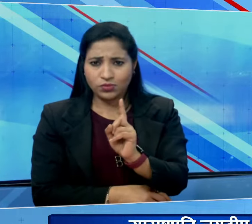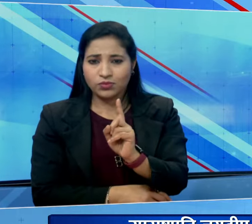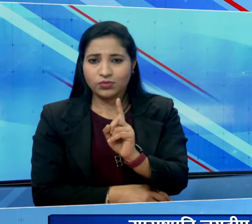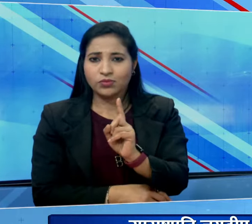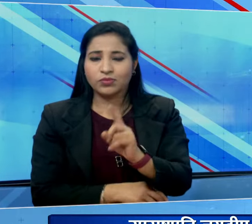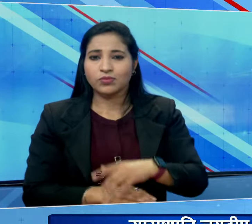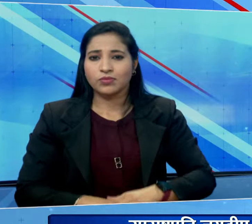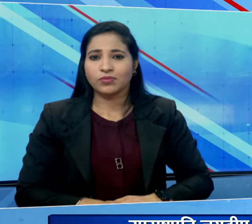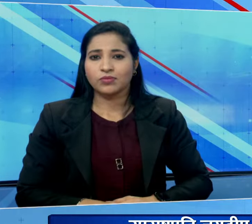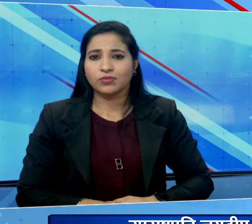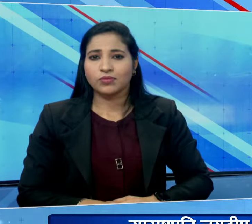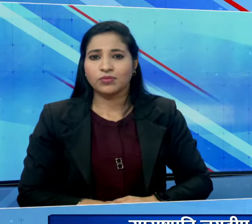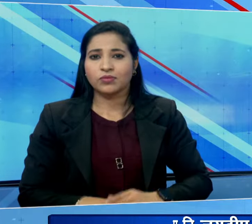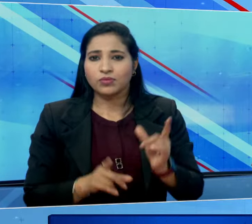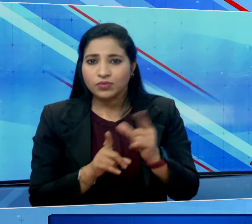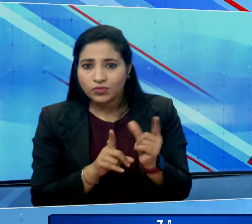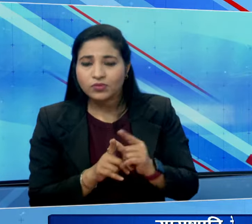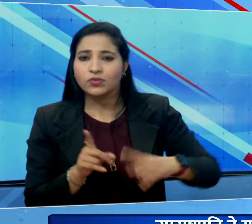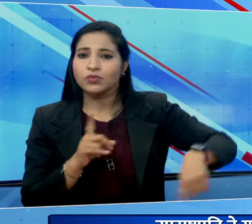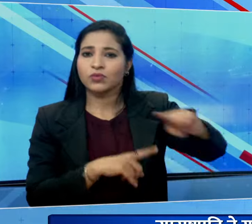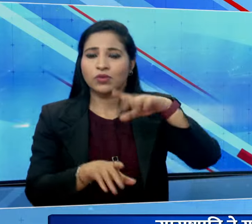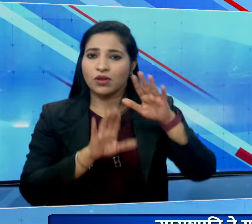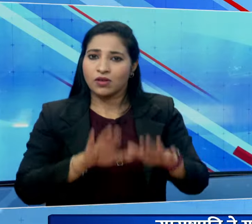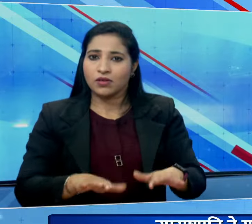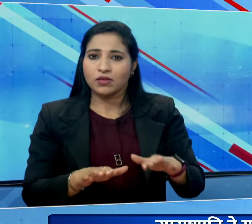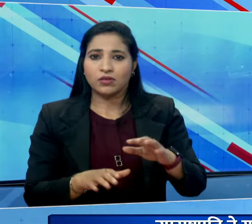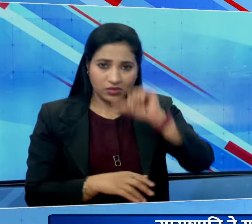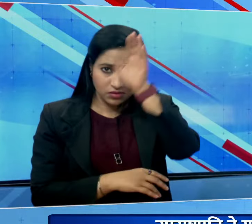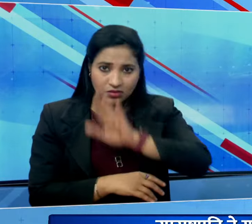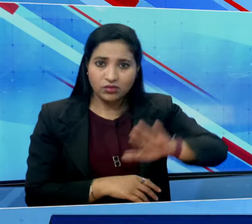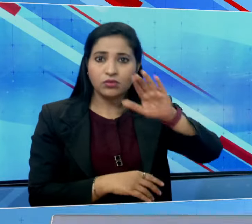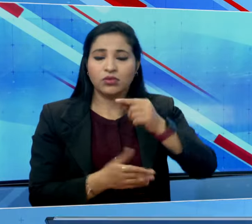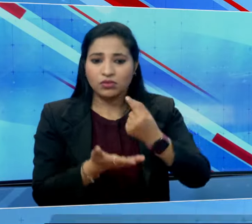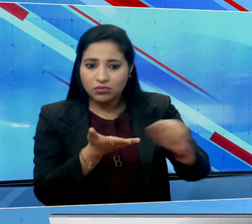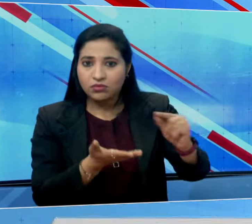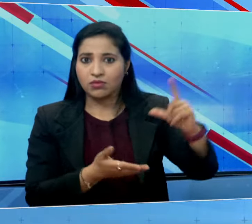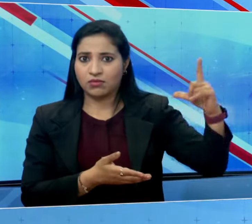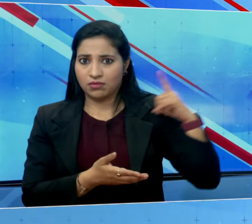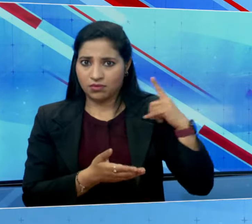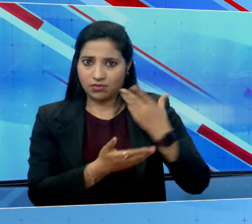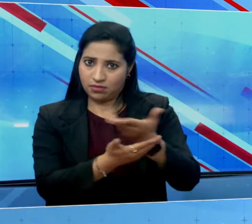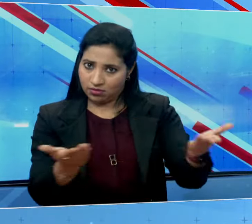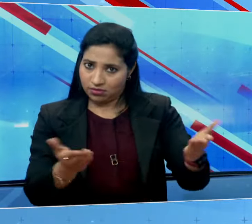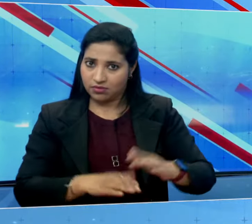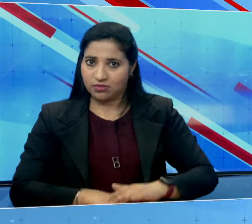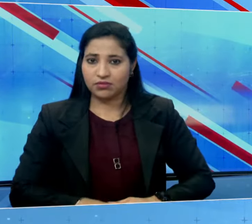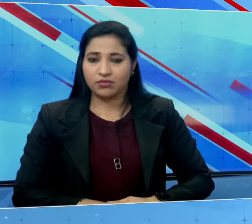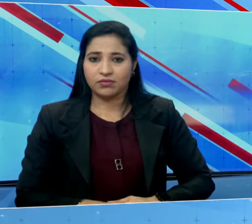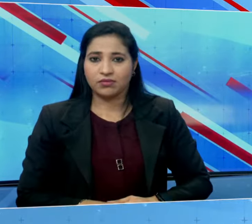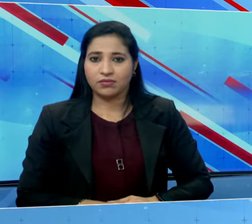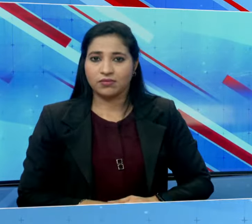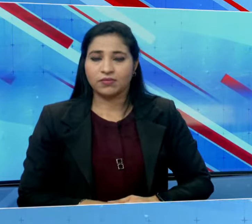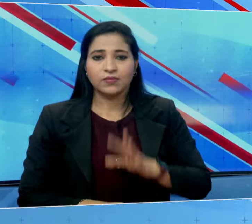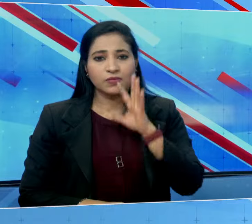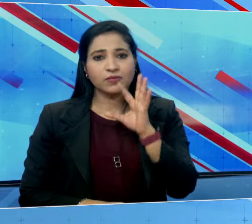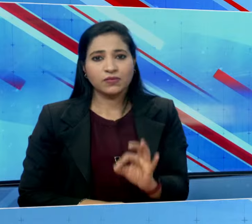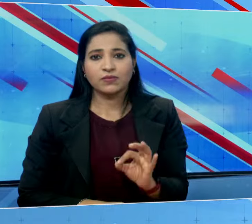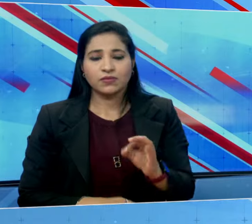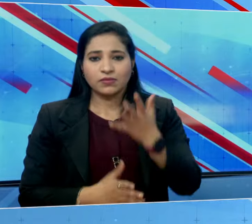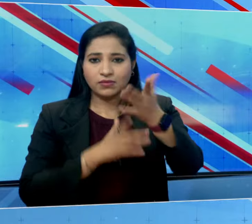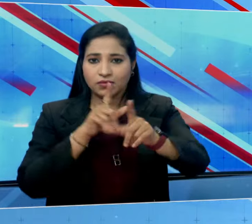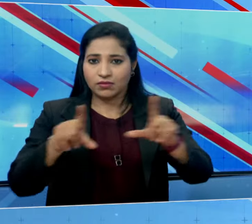डाउट विल बी स्क्रिप्टेड बाय यू इंडिया विल बी अ ग्लोबल लीडर तो फिलहाल के लिए